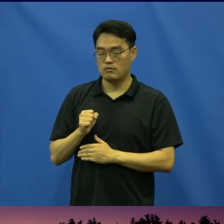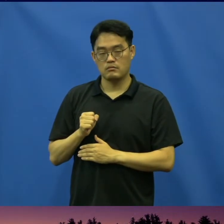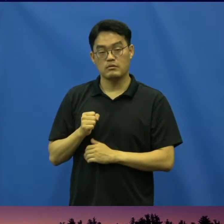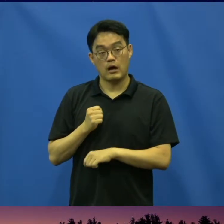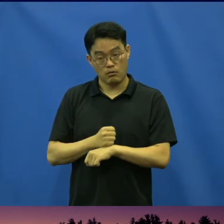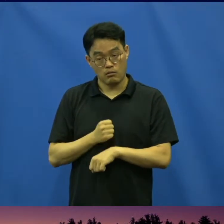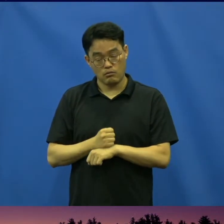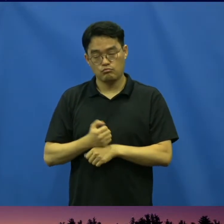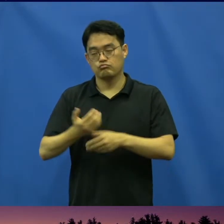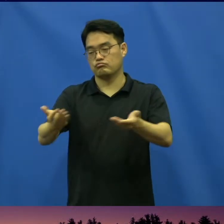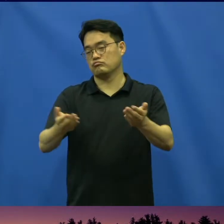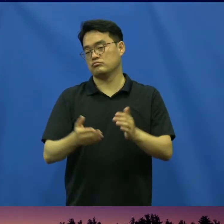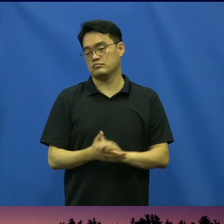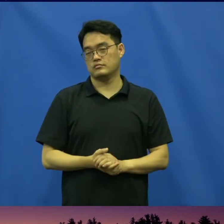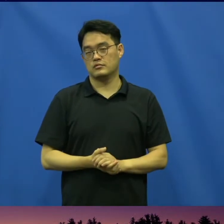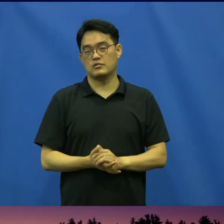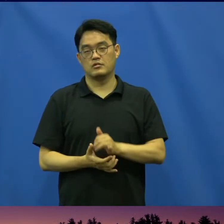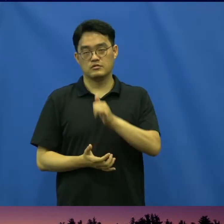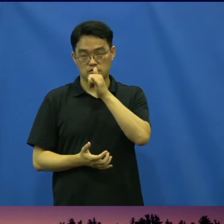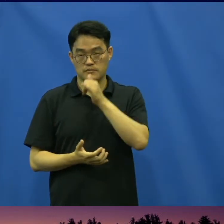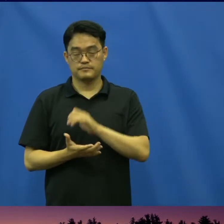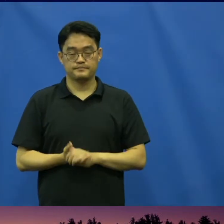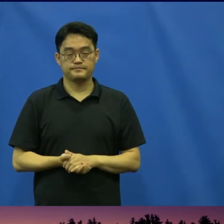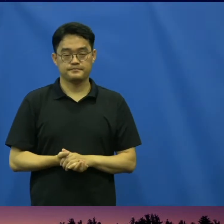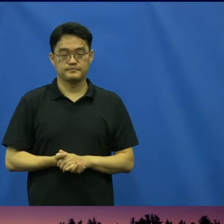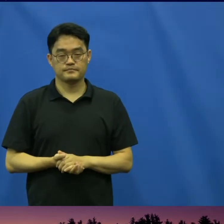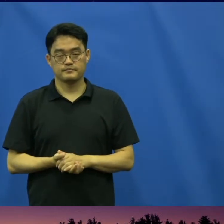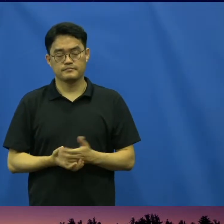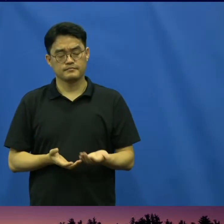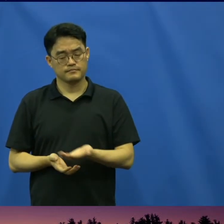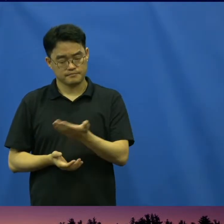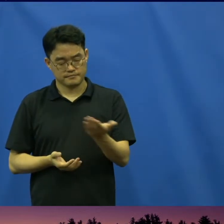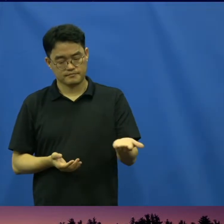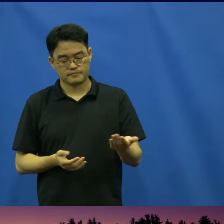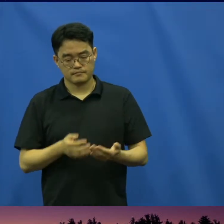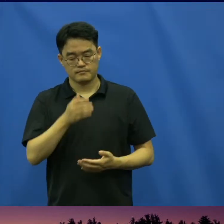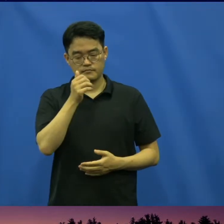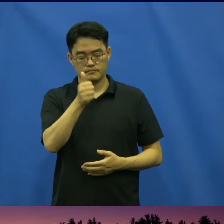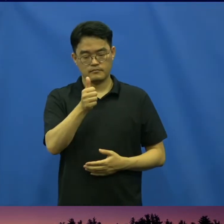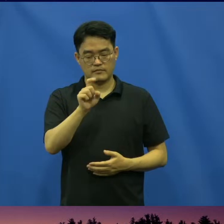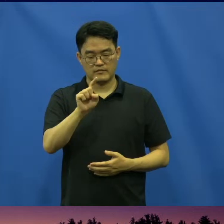여러분 한동대학을 처음 총장하셨던 김동길 박사님도